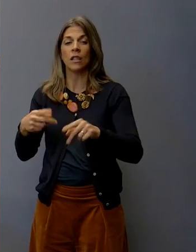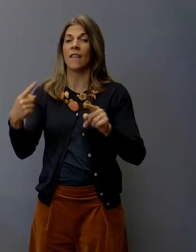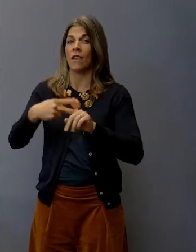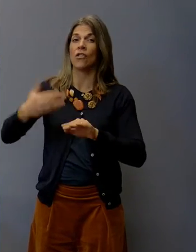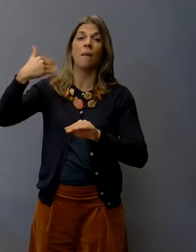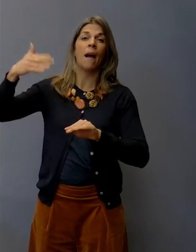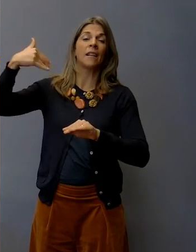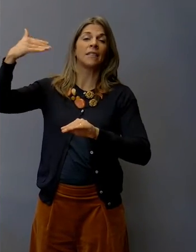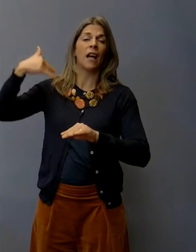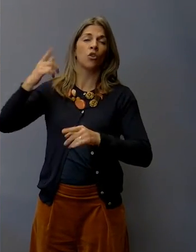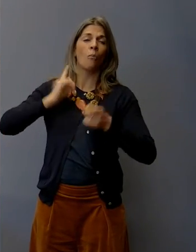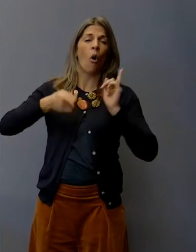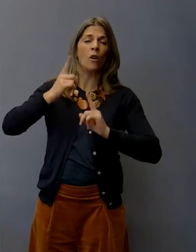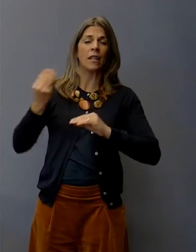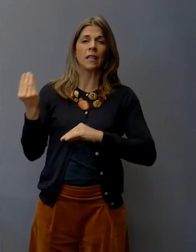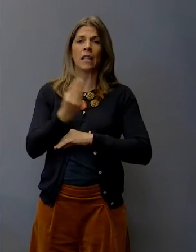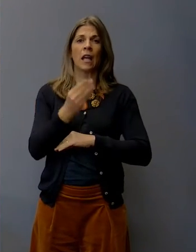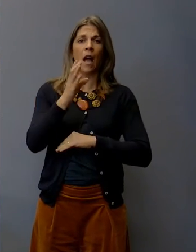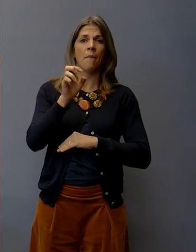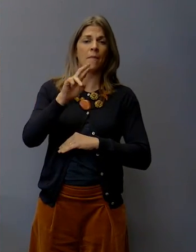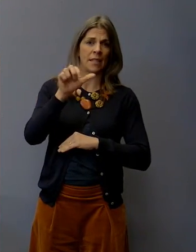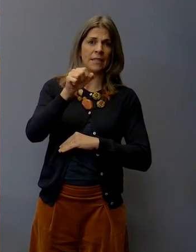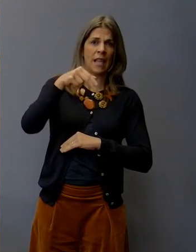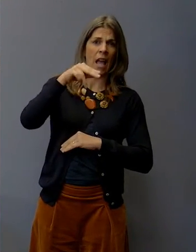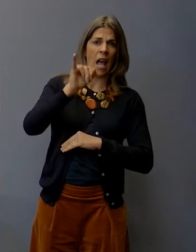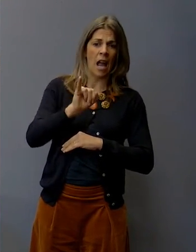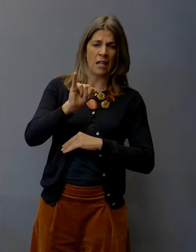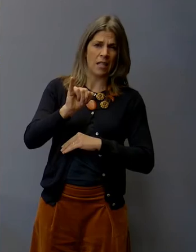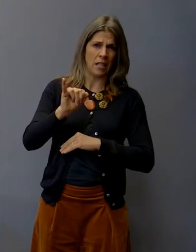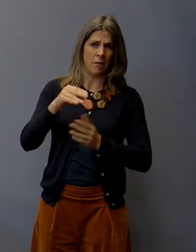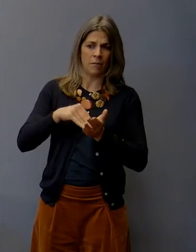e assenze di programmazione commerciale